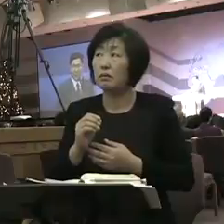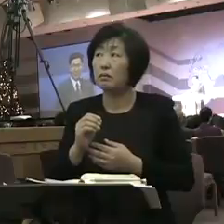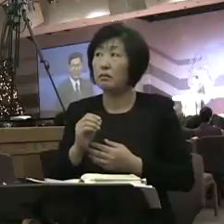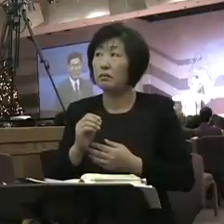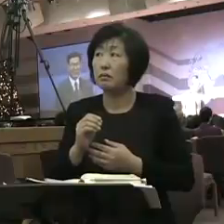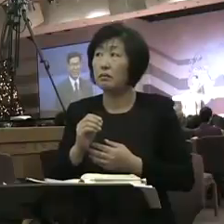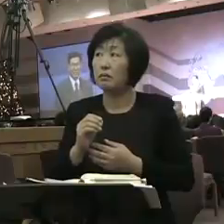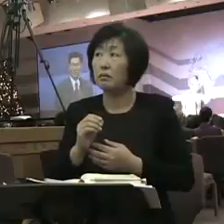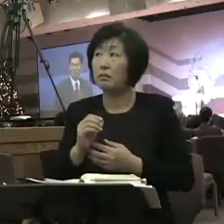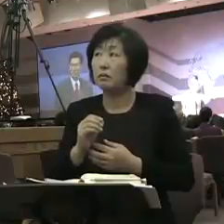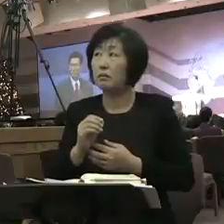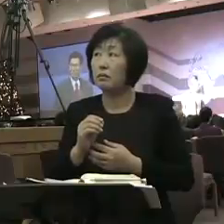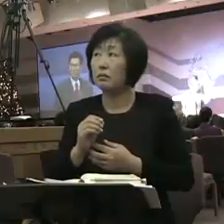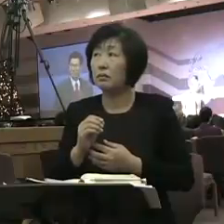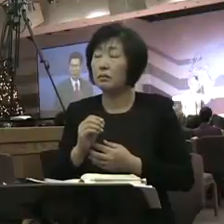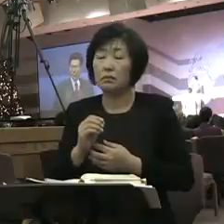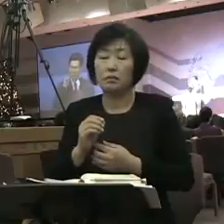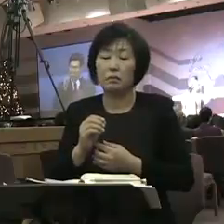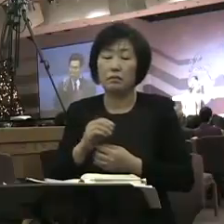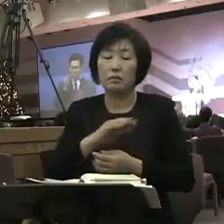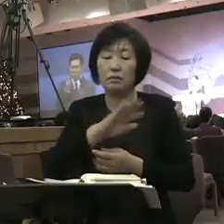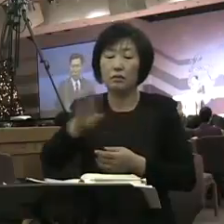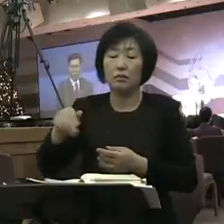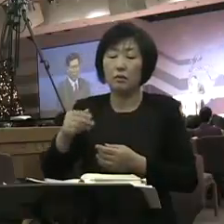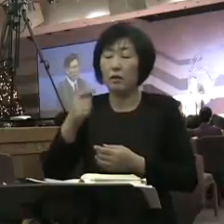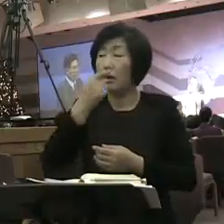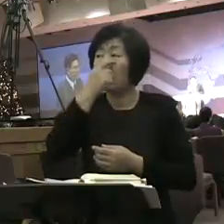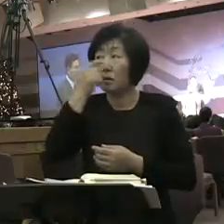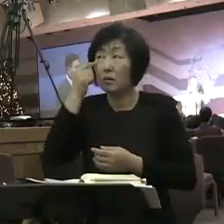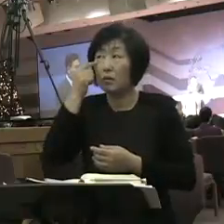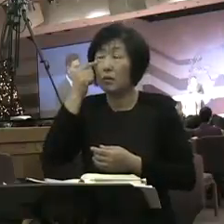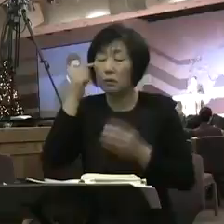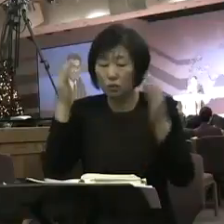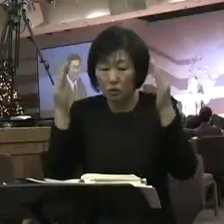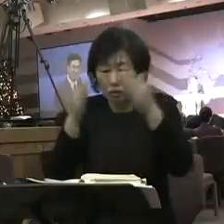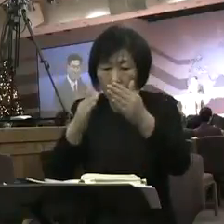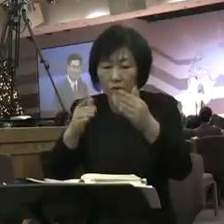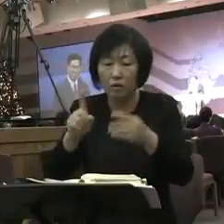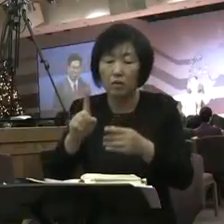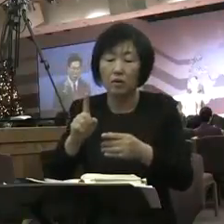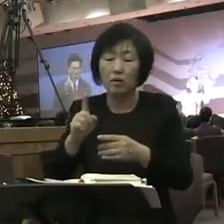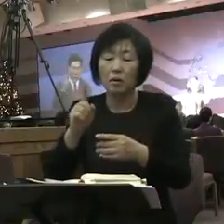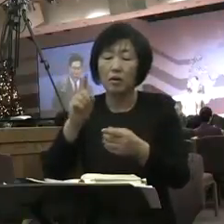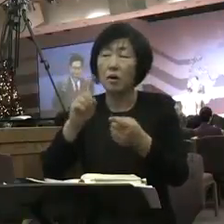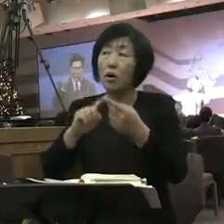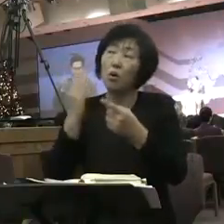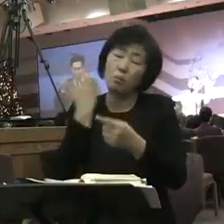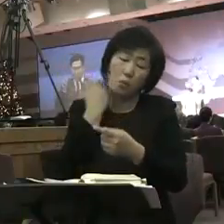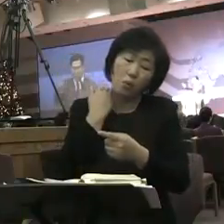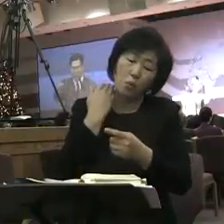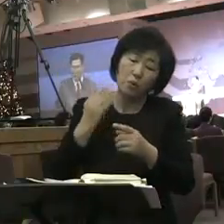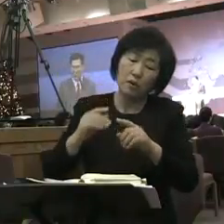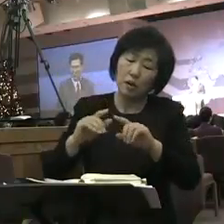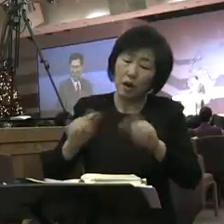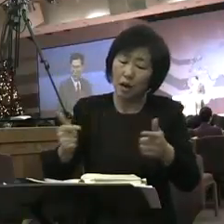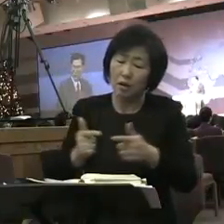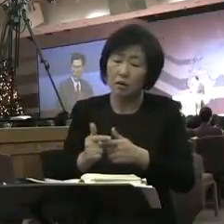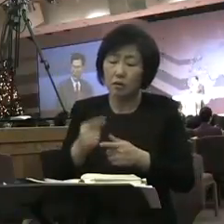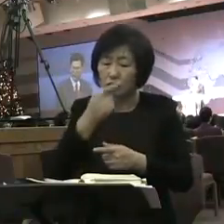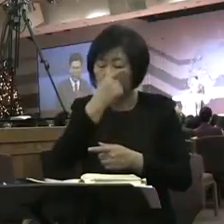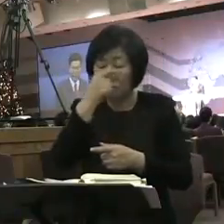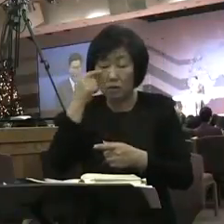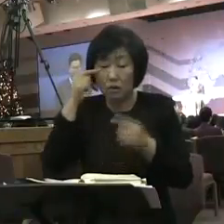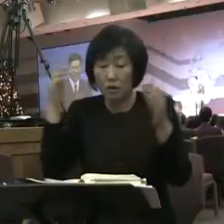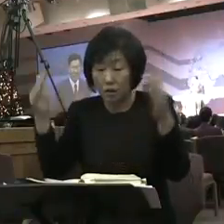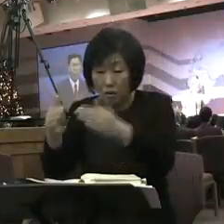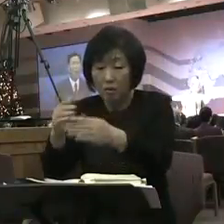but what is unseen is eternal. 우리의 눈의 초점을 어디다 맞췄다 그래요? 보이지 않는 것에 우리의 눈의 초점을 맞췄다